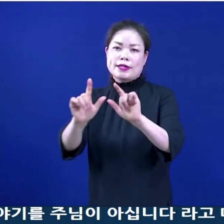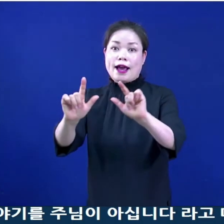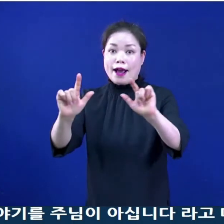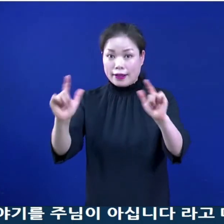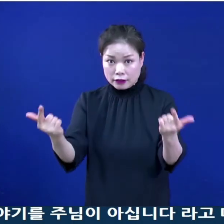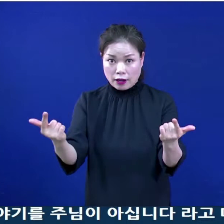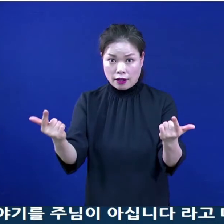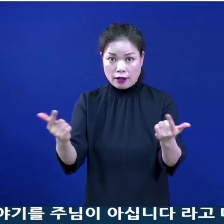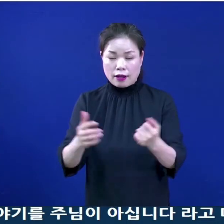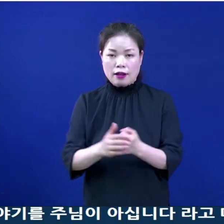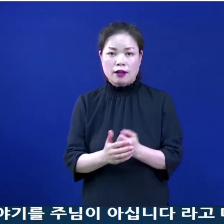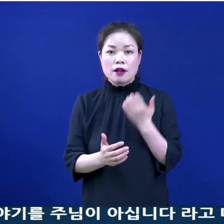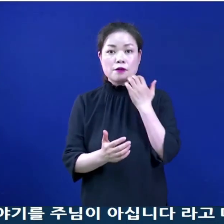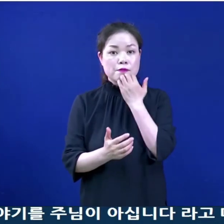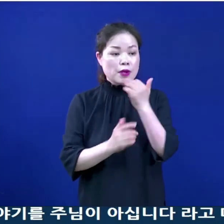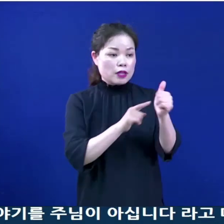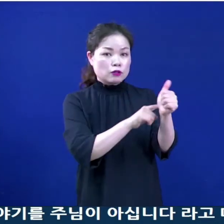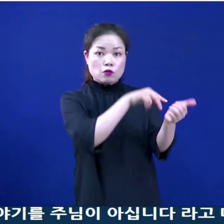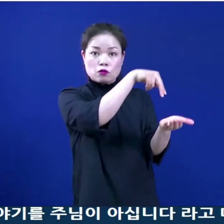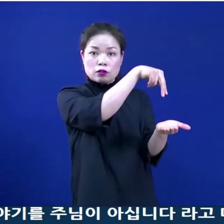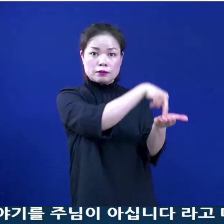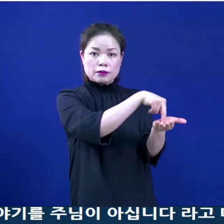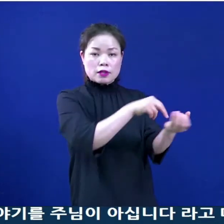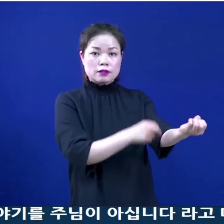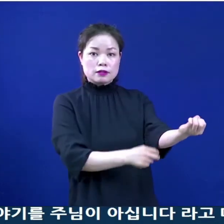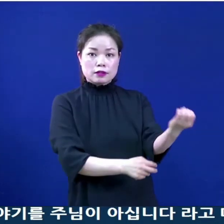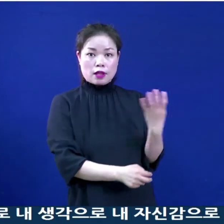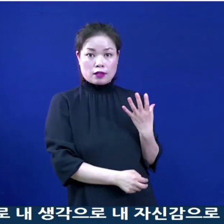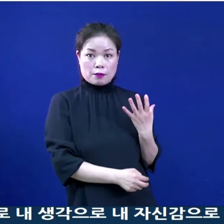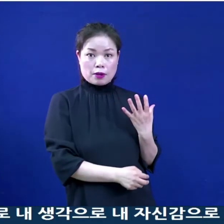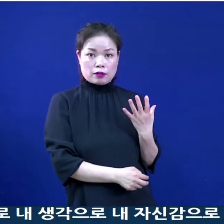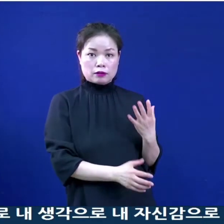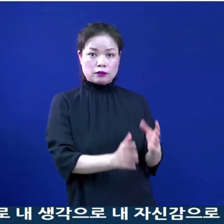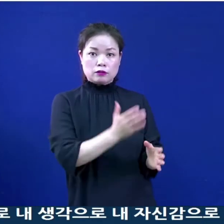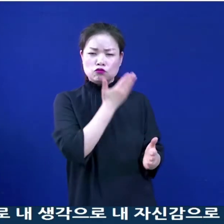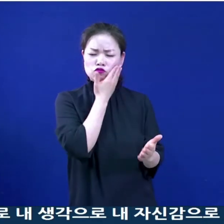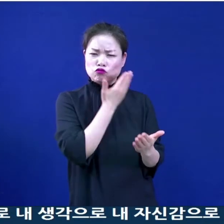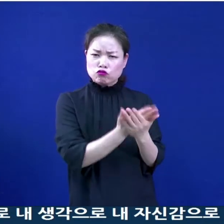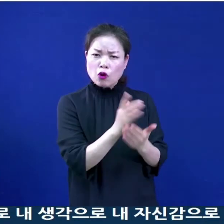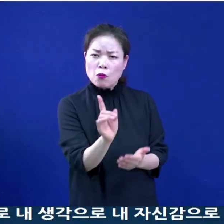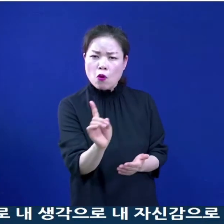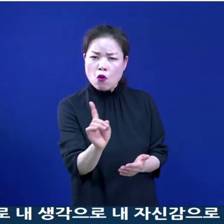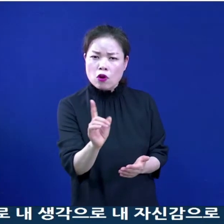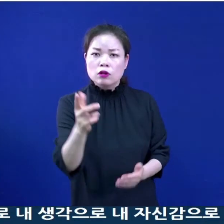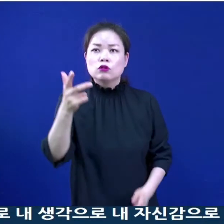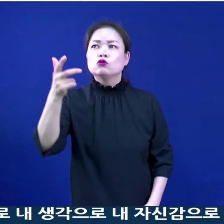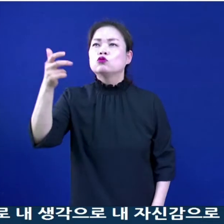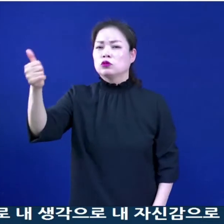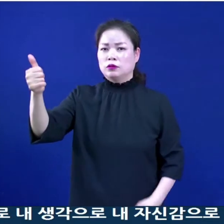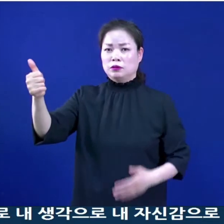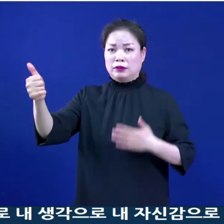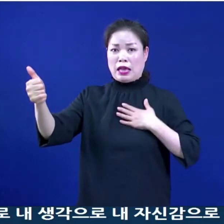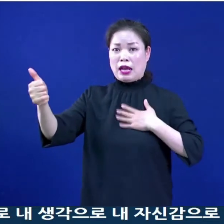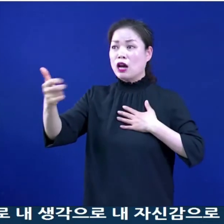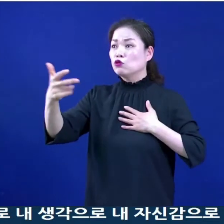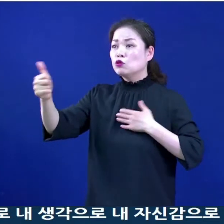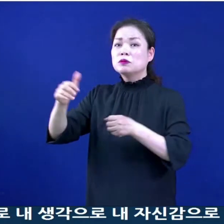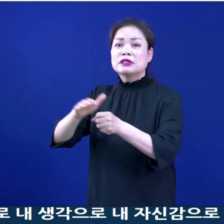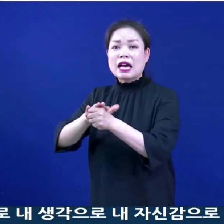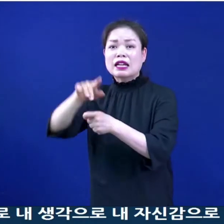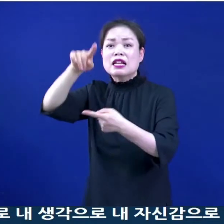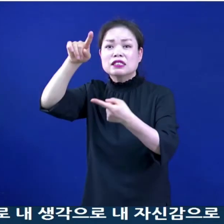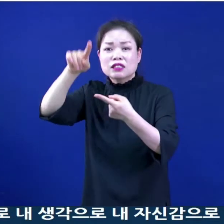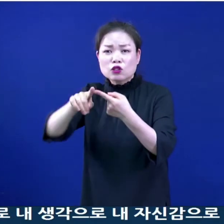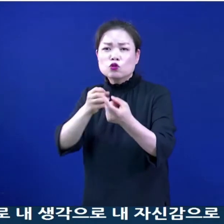아니라 베드로 대답의 핵심은 주님, 제가 주님을 사랑한다는